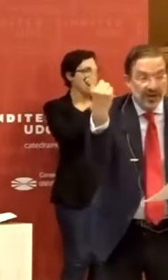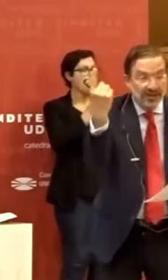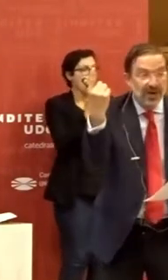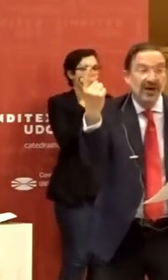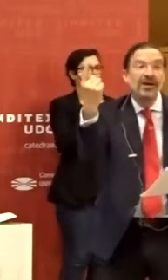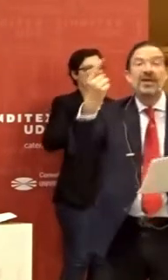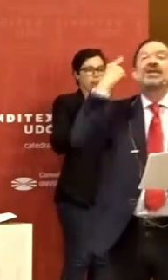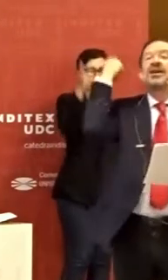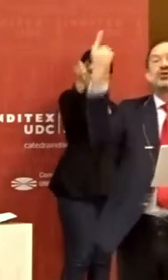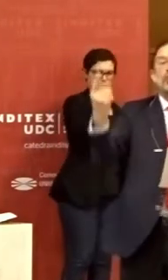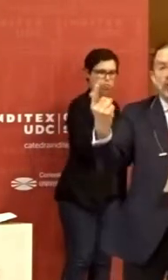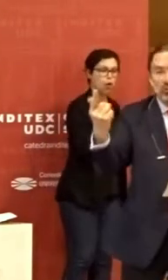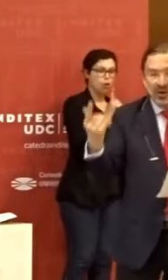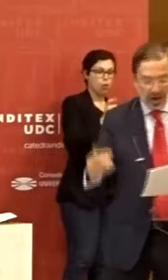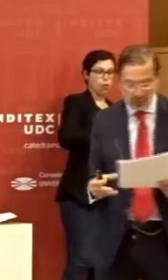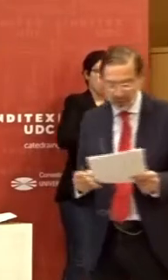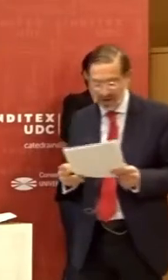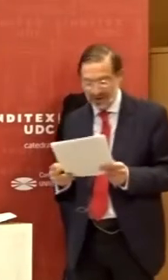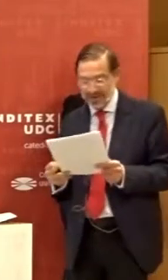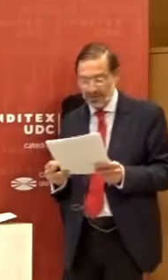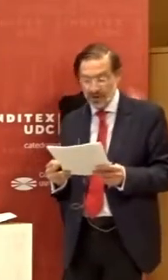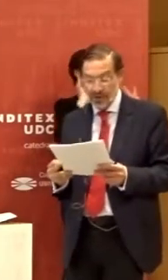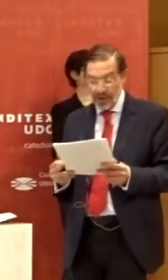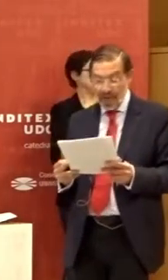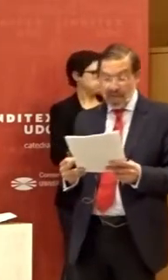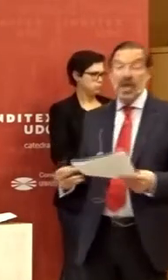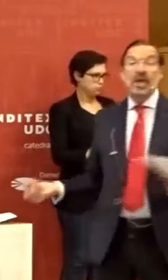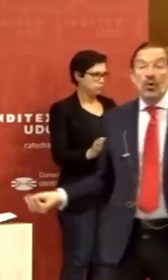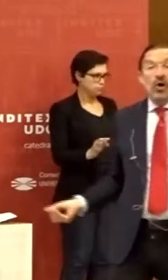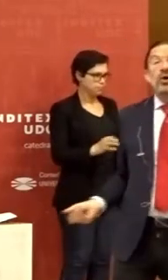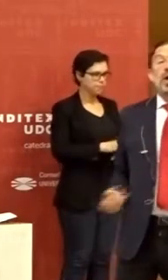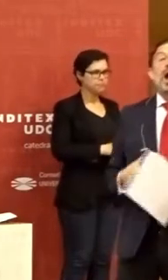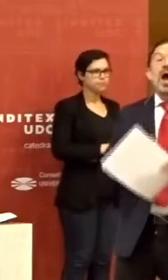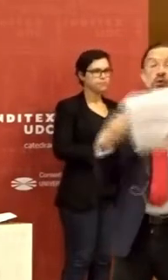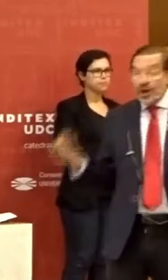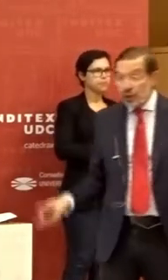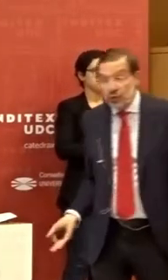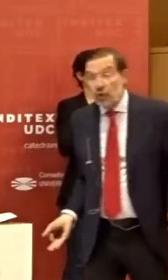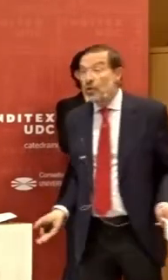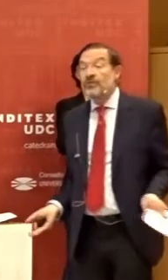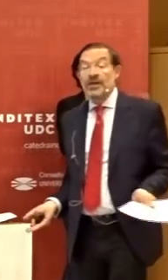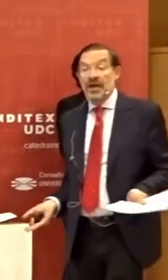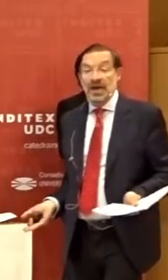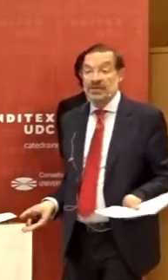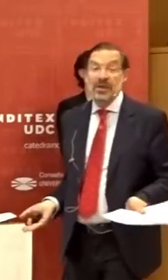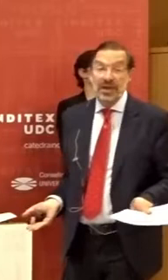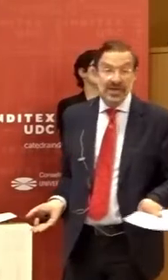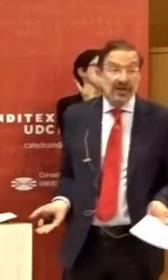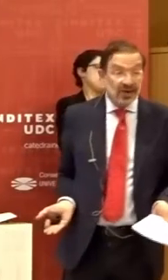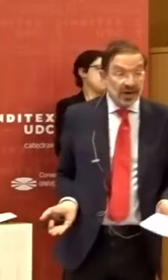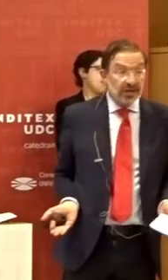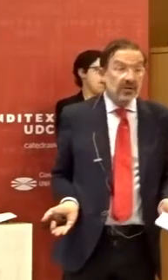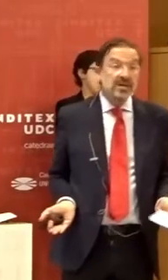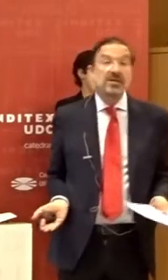de una hora semanal y eso ya cumple la cuota de reserva, ¿no? Y luego hay un recurso muy fácil a las